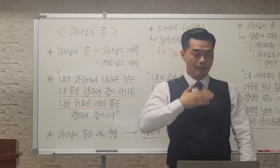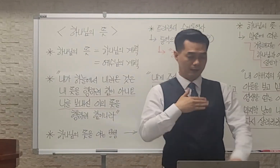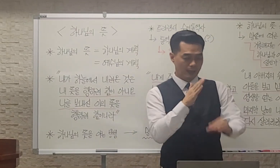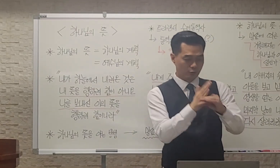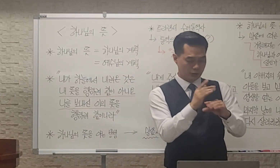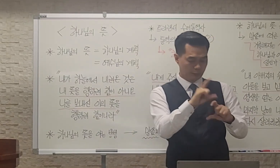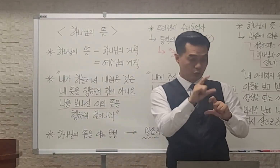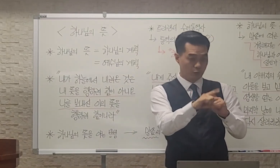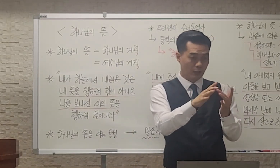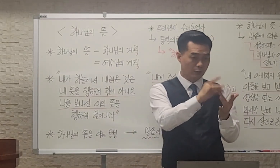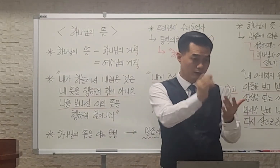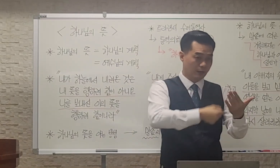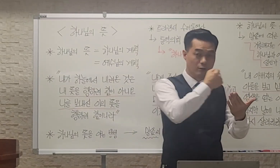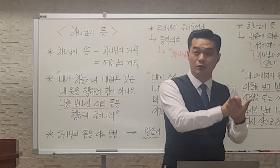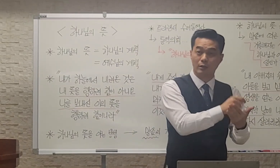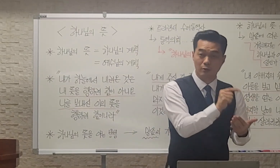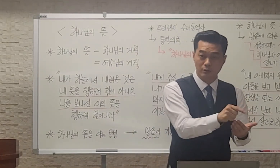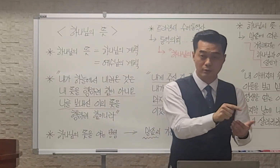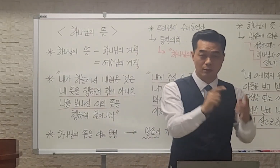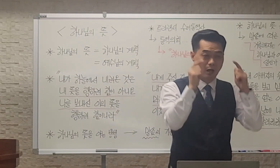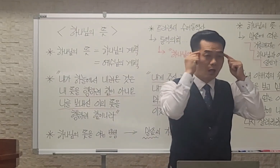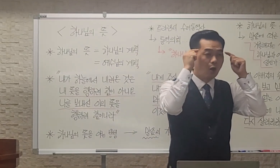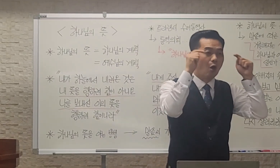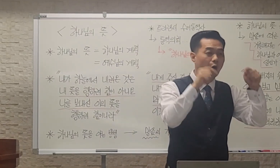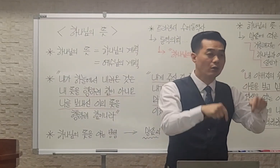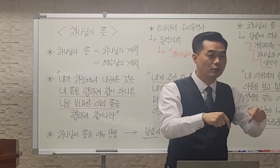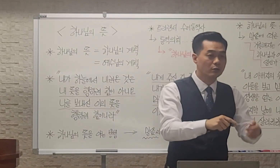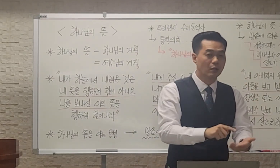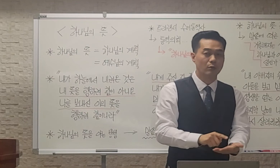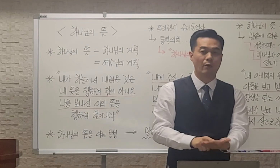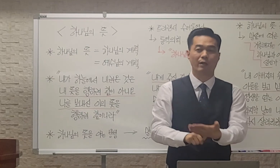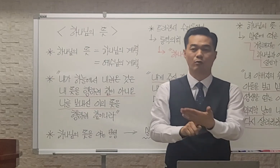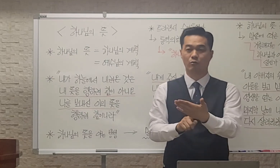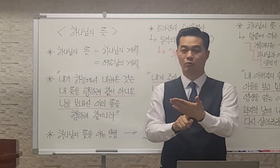내 중심으로 고민하고 선택 결정하는 것은 어리석다고 나와요.